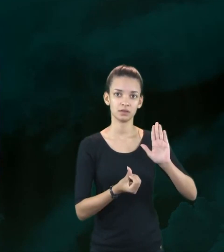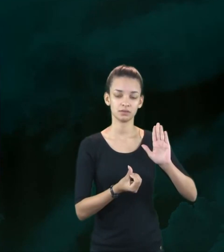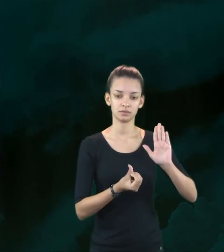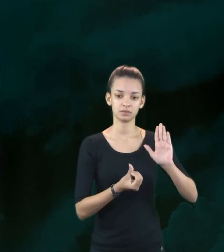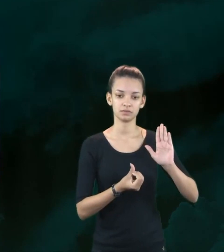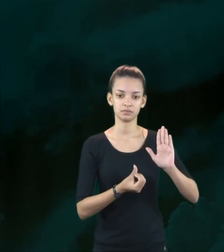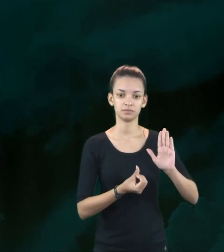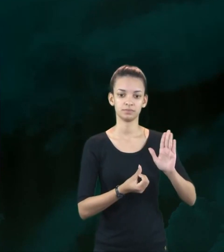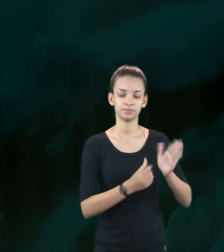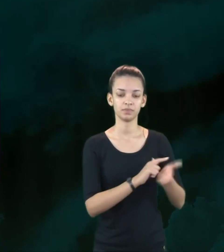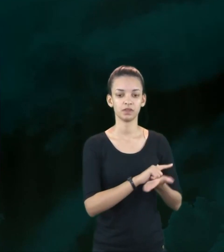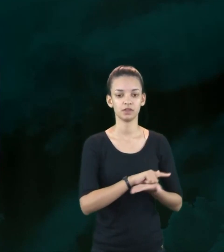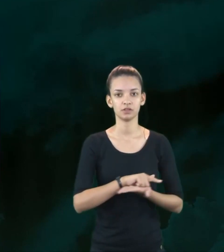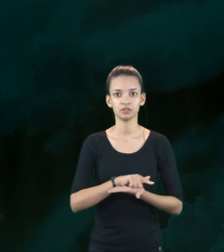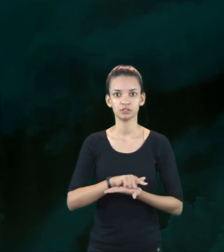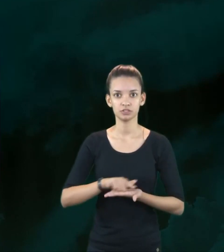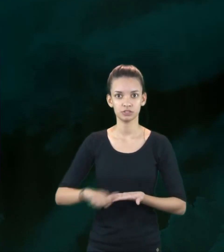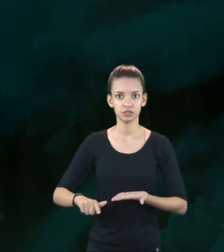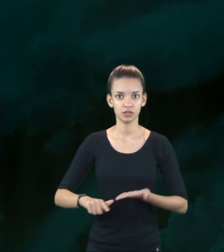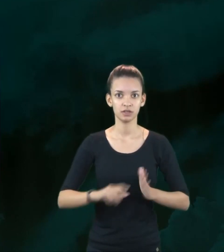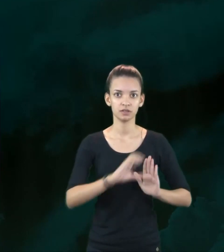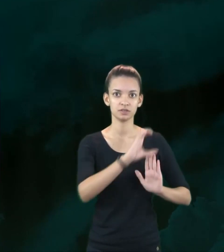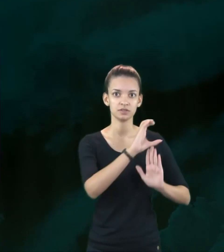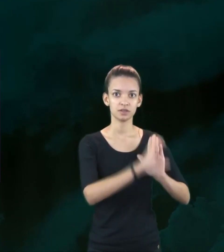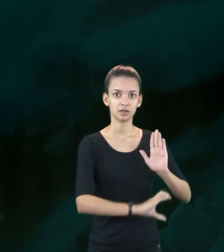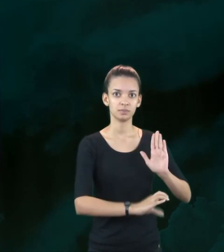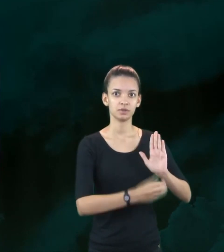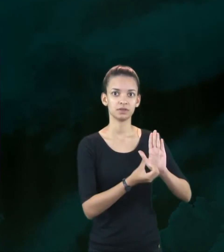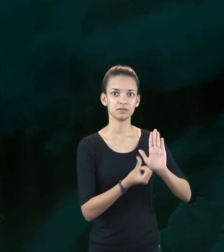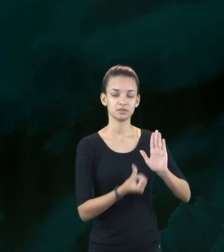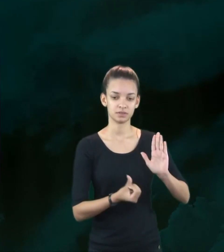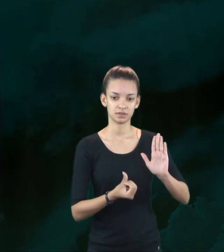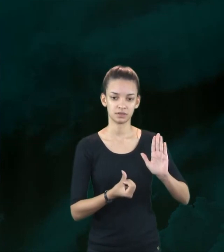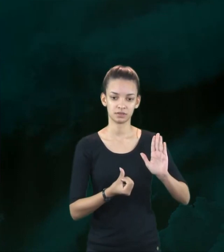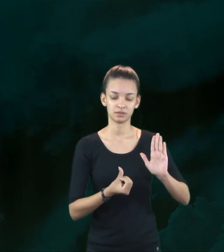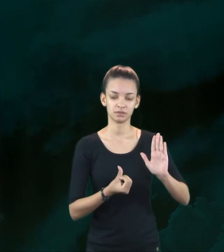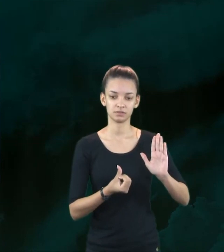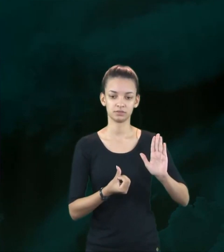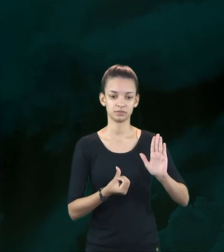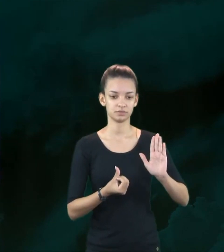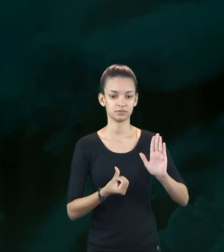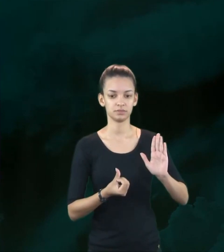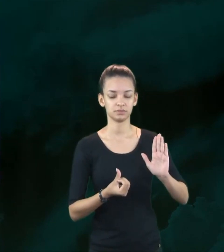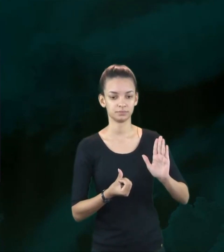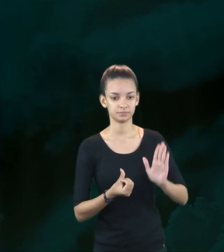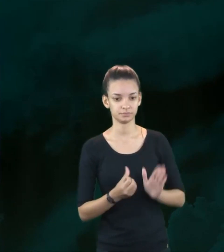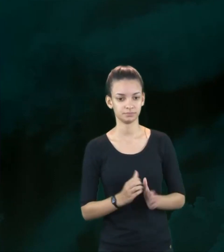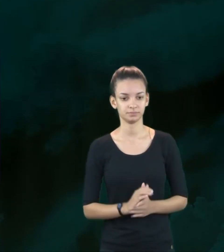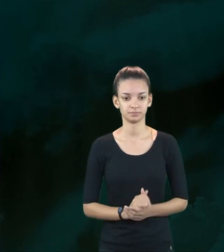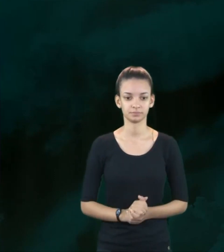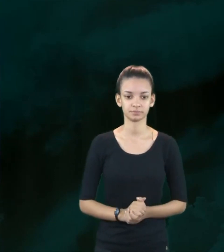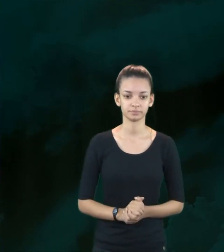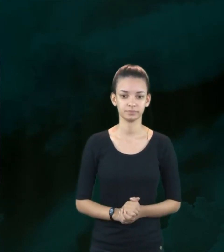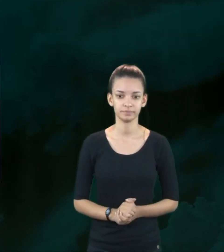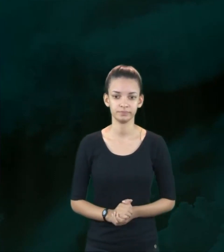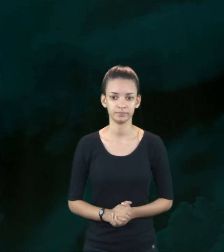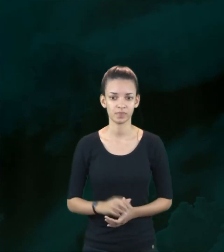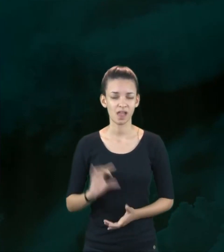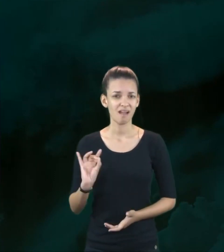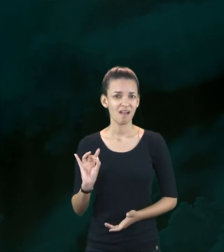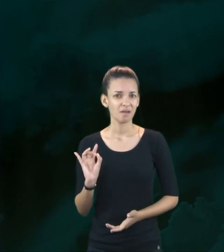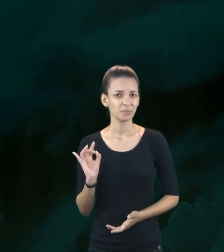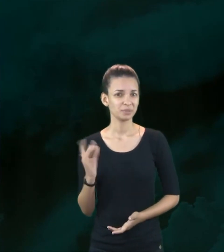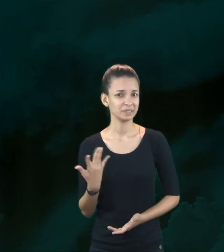vocês Gênesis 6, vamos abrir a nossa Bíblia em Gênesis 6. Gênesis 6, aconteceu uma